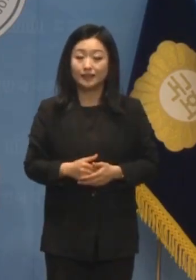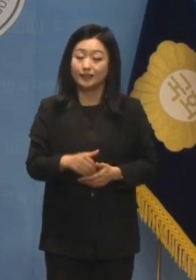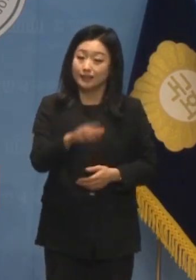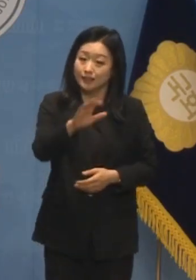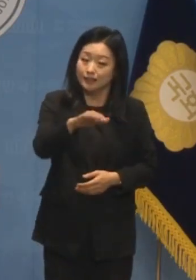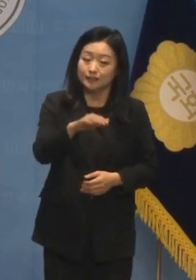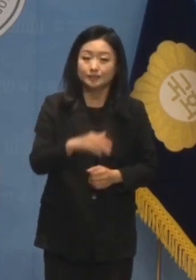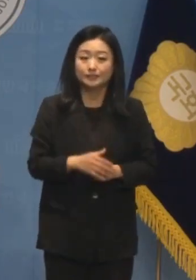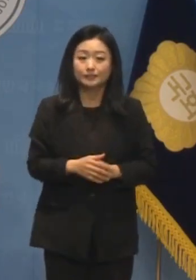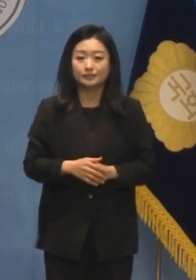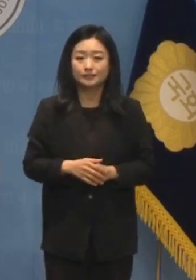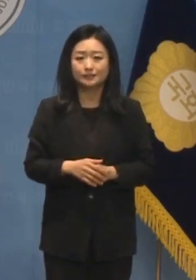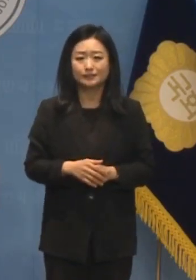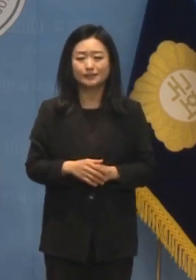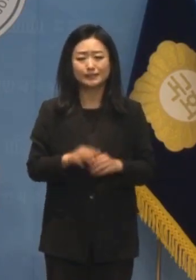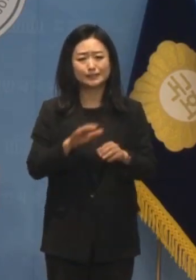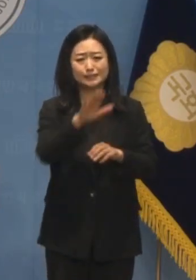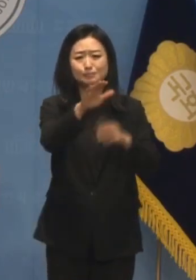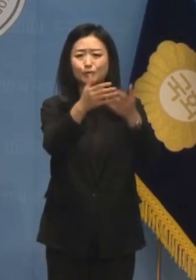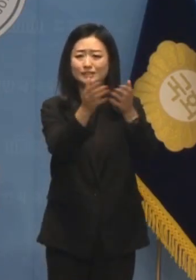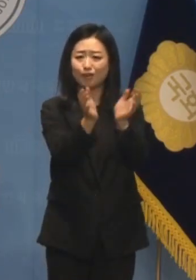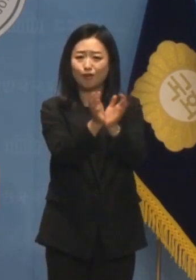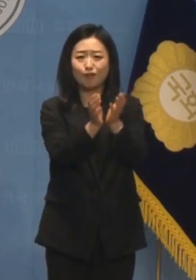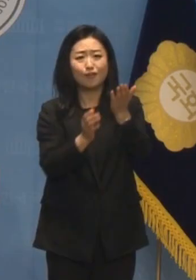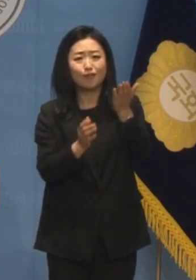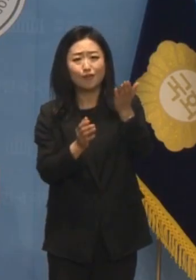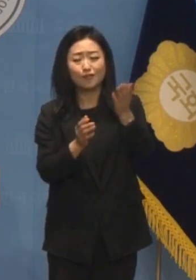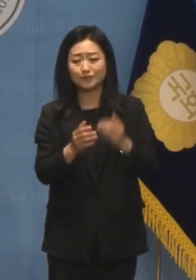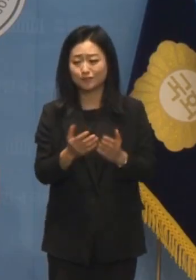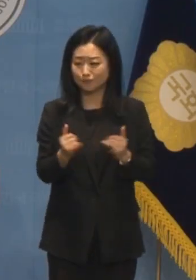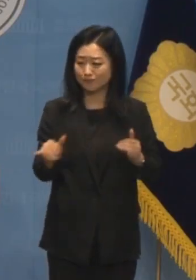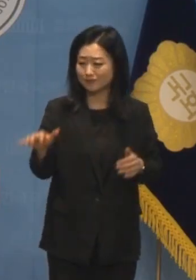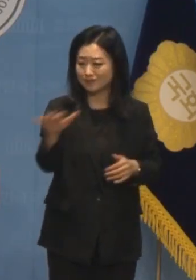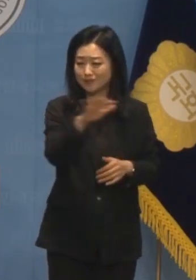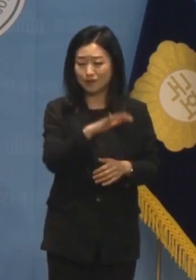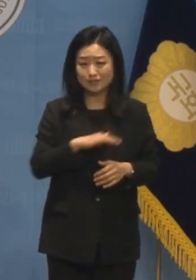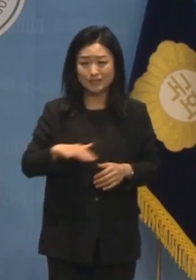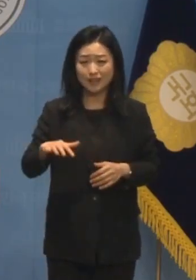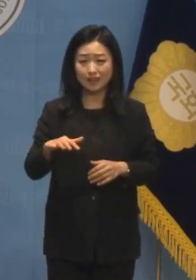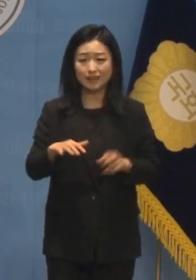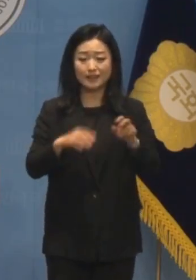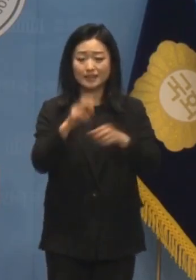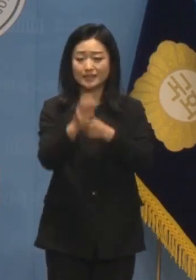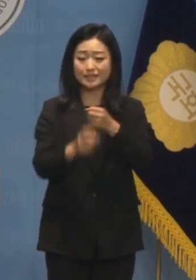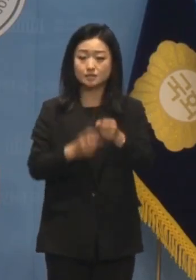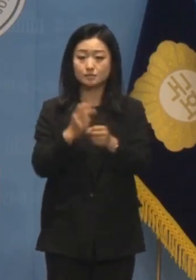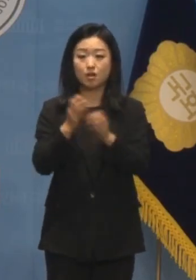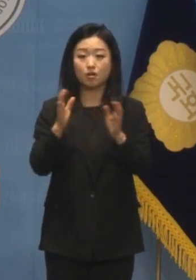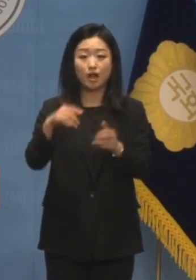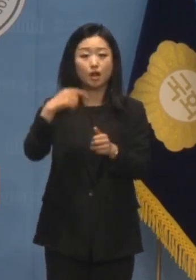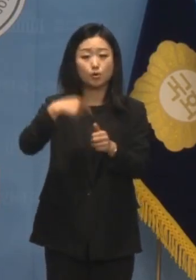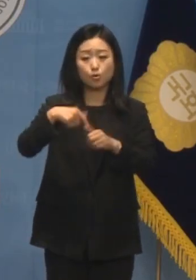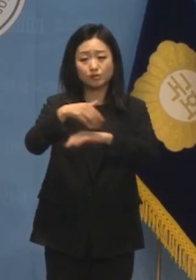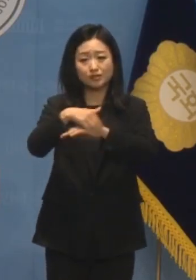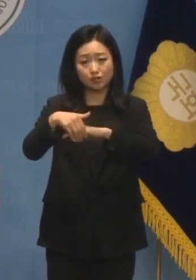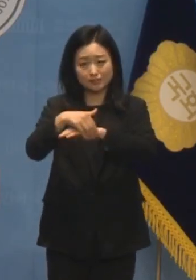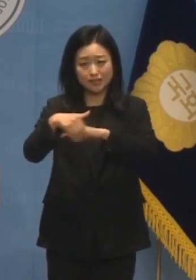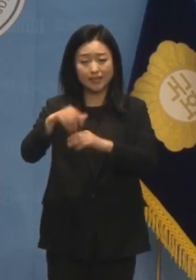그렇다면 오히려 진보 진영은 유권자에게 지난 20여 년의 교육